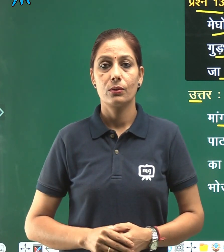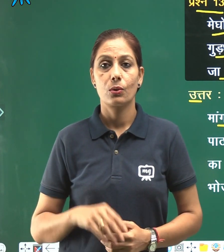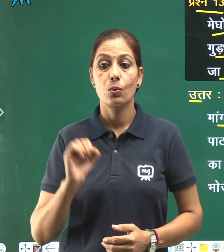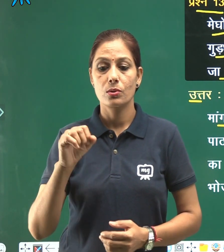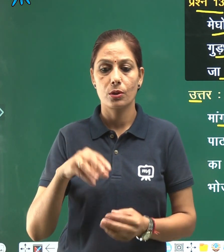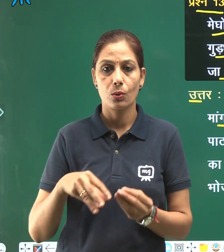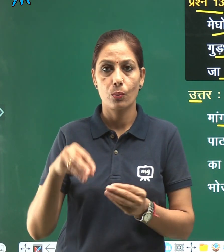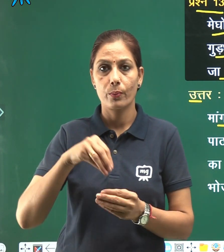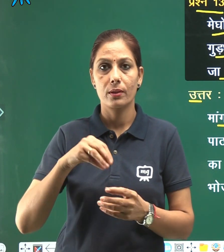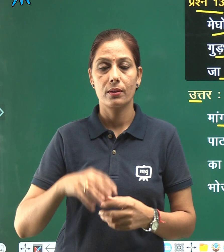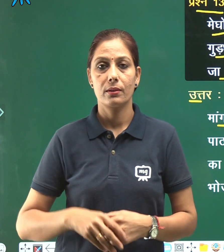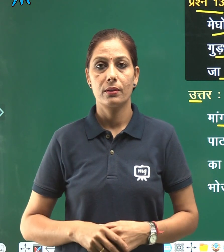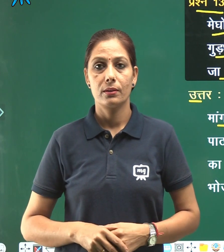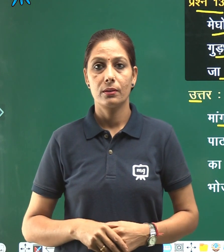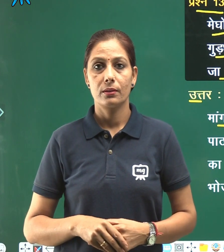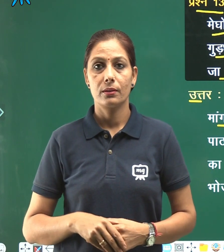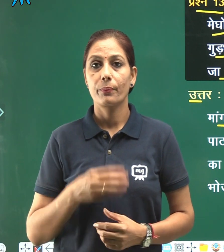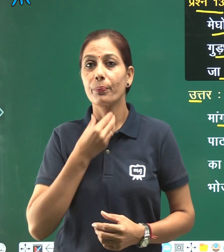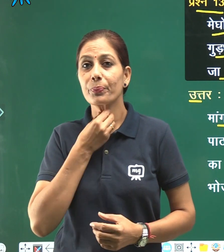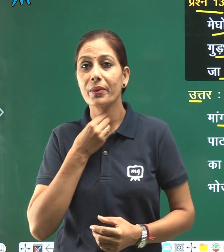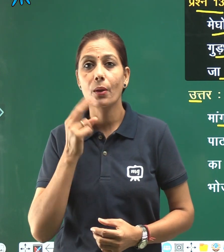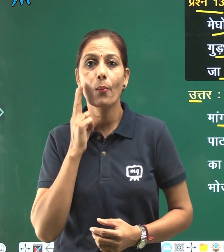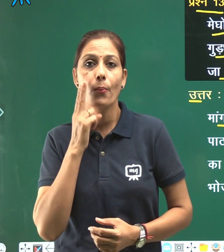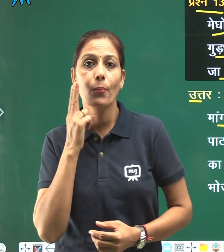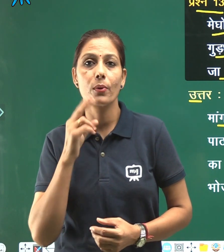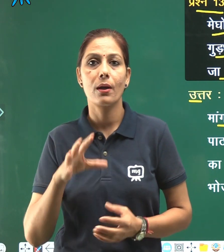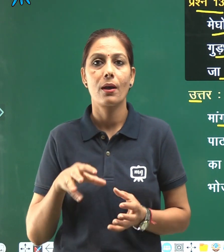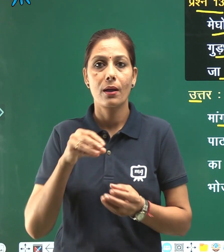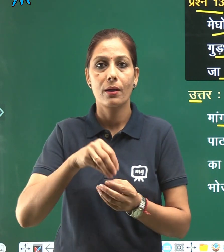उसके ऊपर गुड़ लगाकर